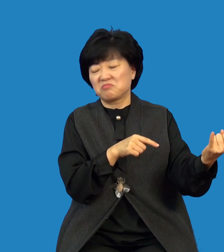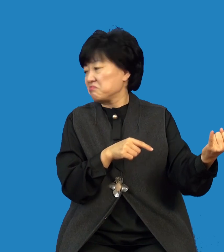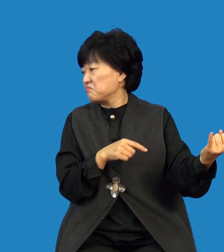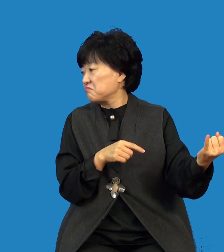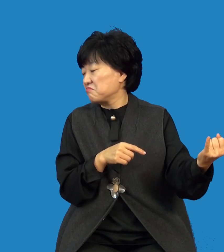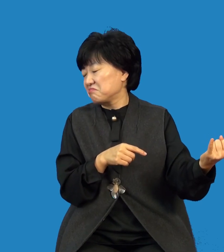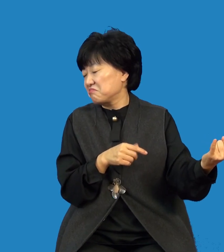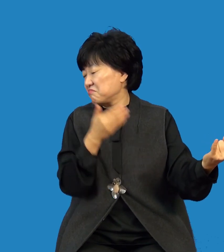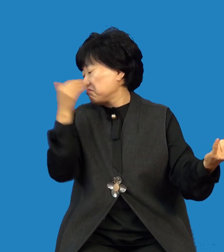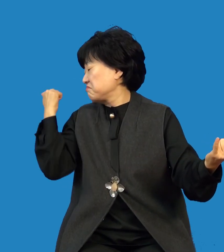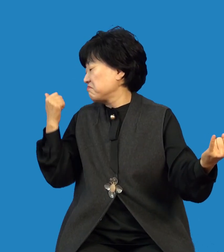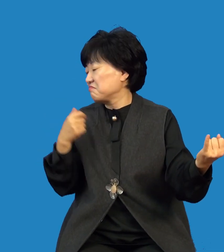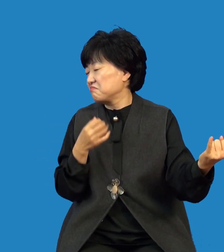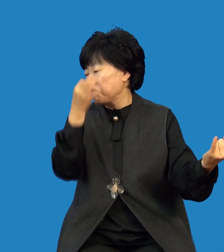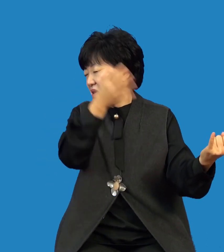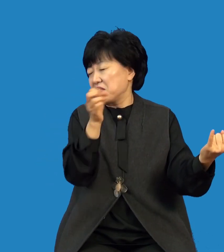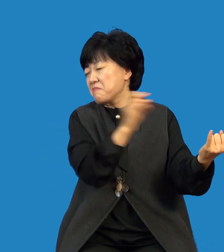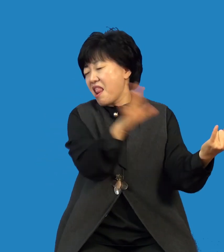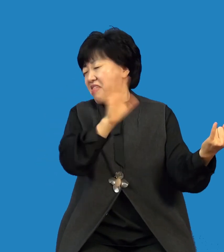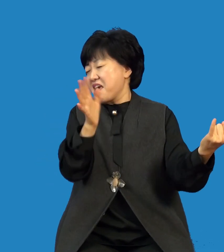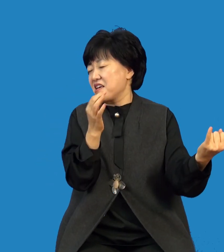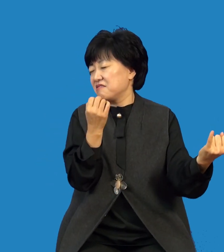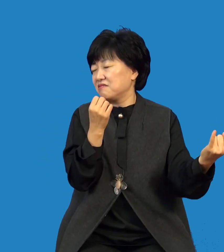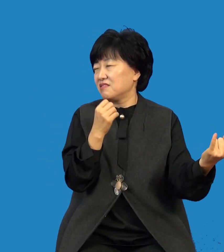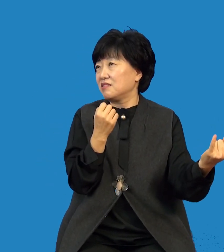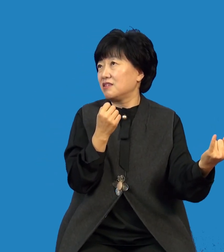영원히 그렇게 살아라. 이게 여러분 하나님 경험 못하는,